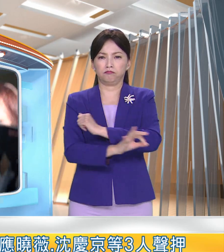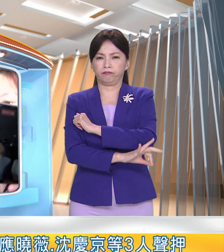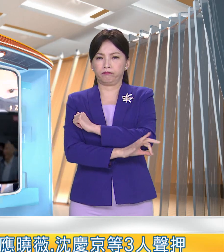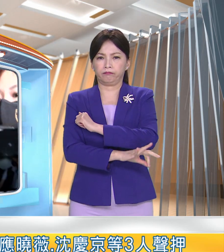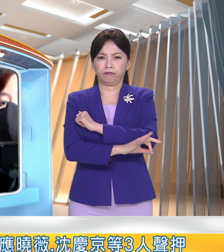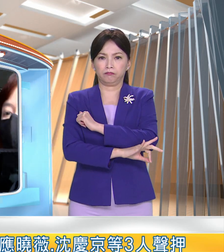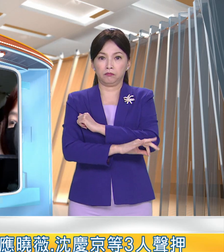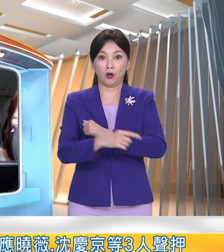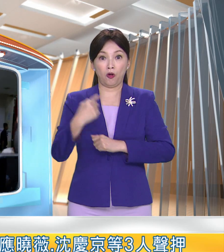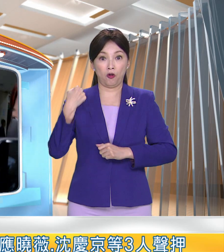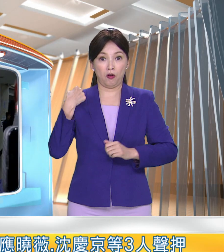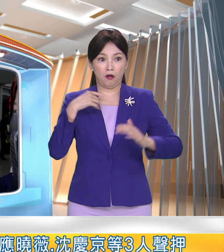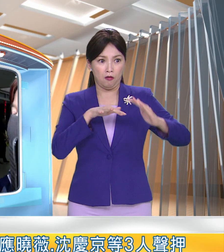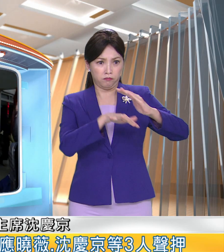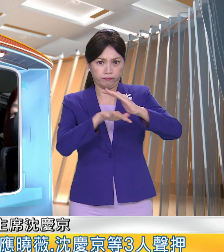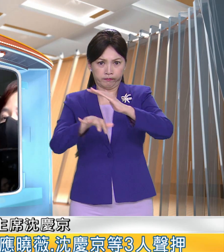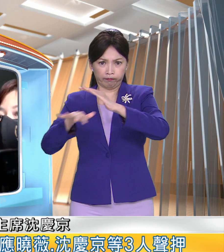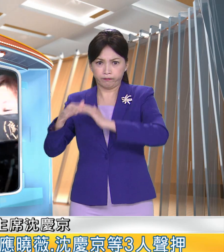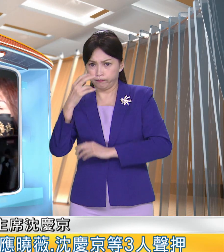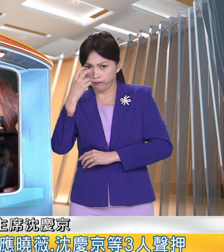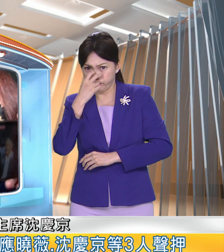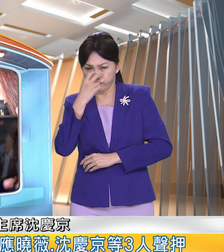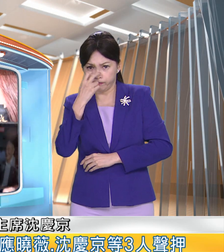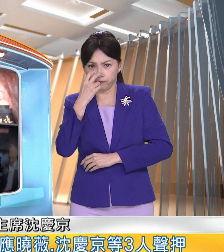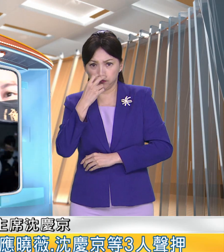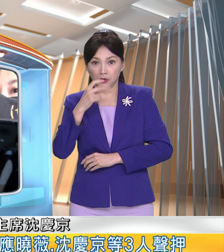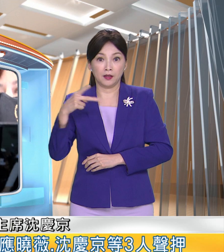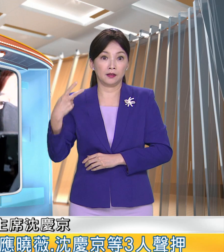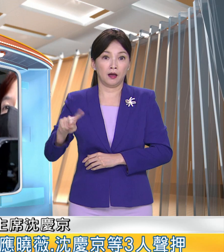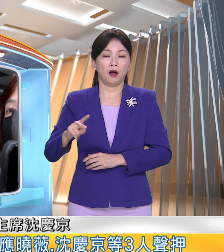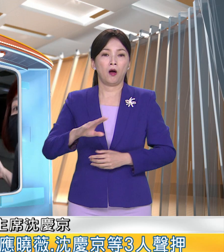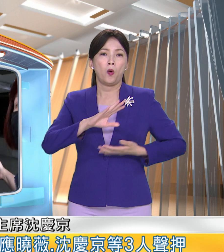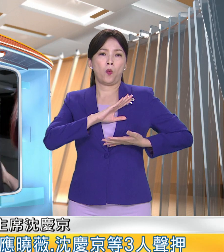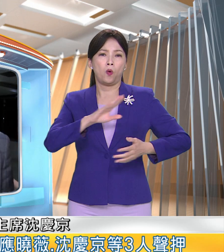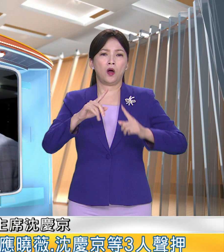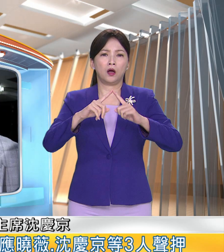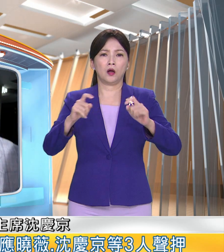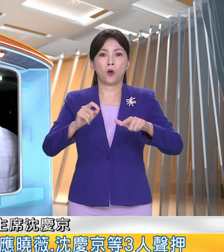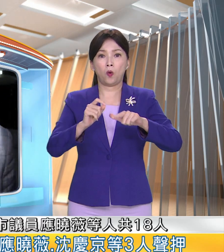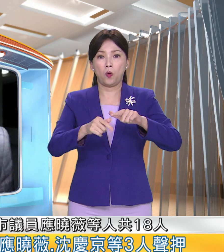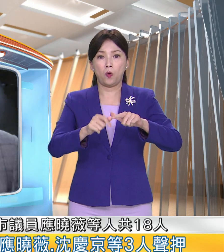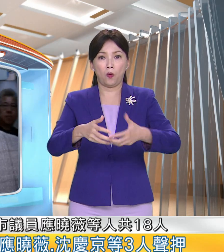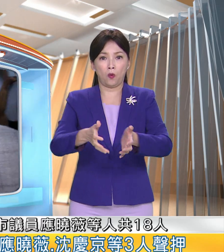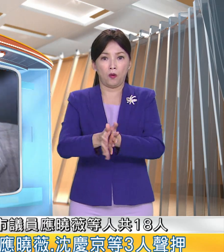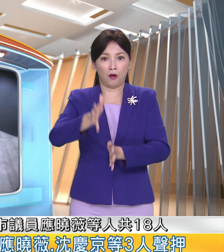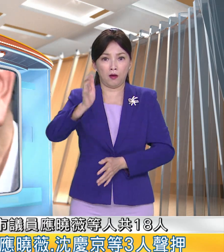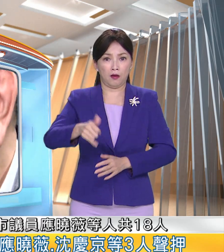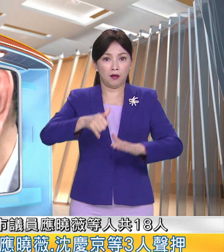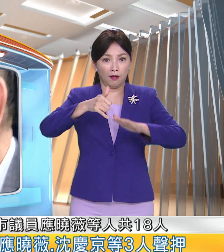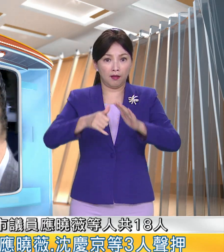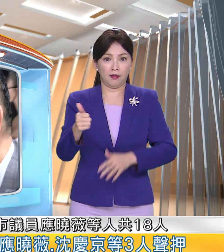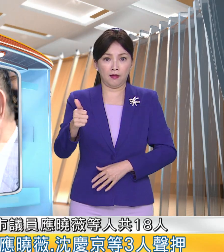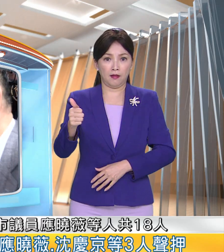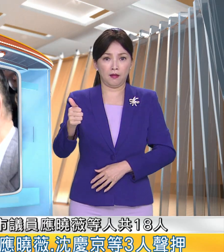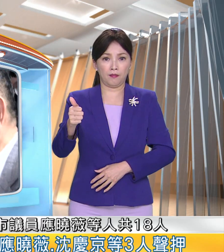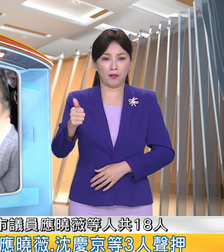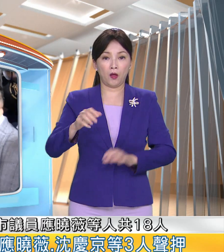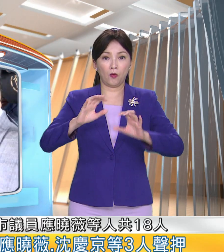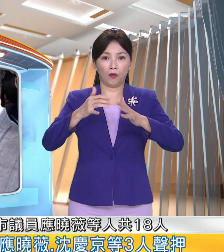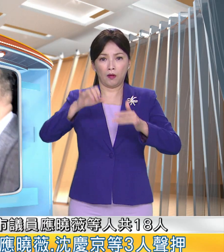索，并约谈威金集团主席沈庆金以及国民党台北市议员